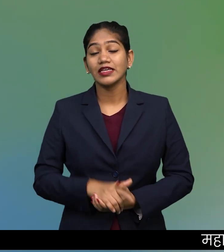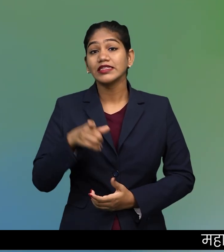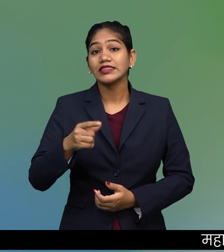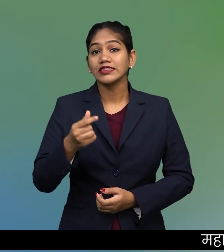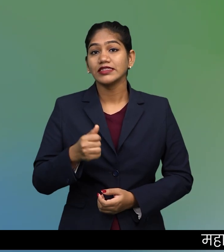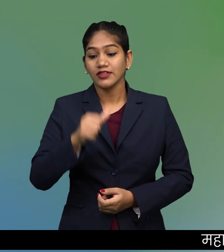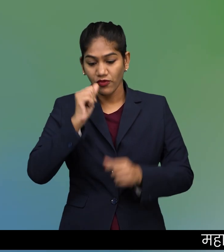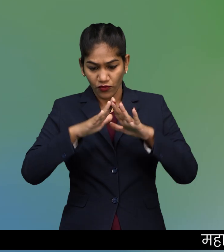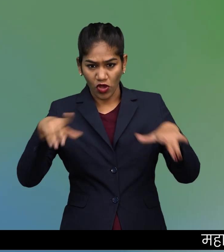महासागराची क्षारता,